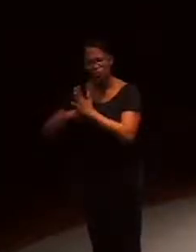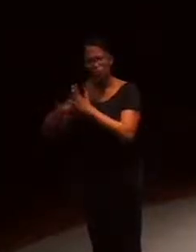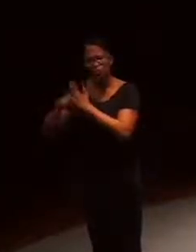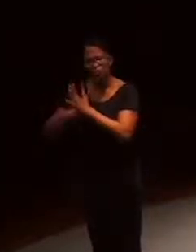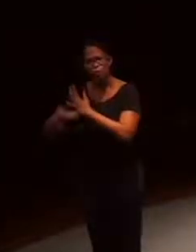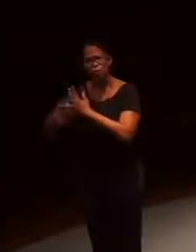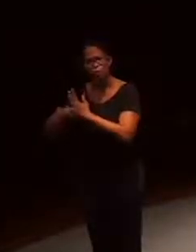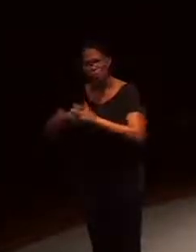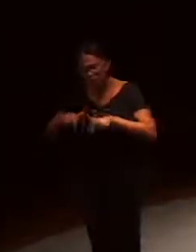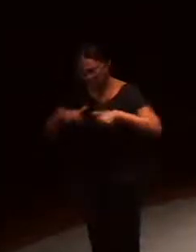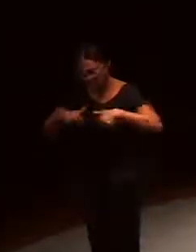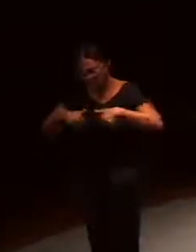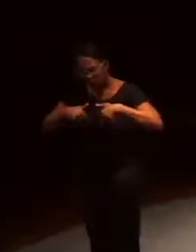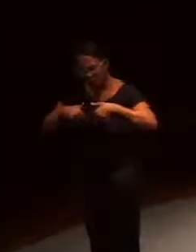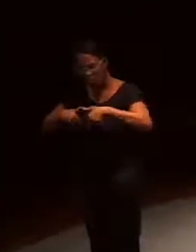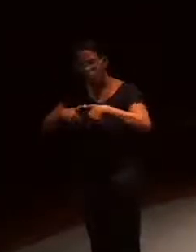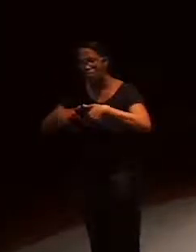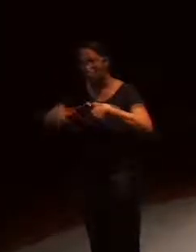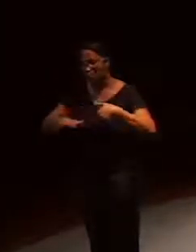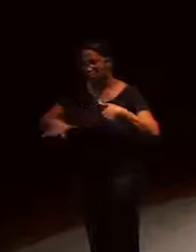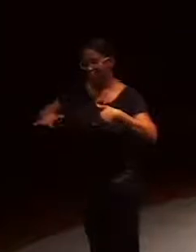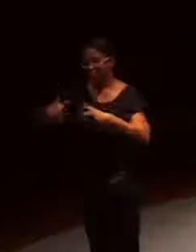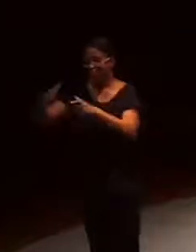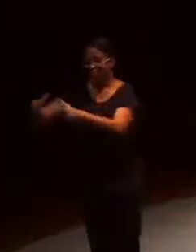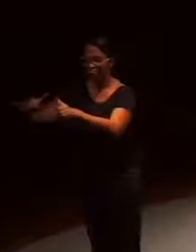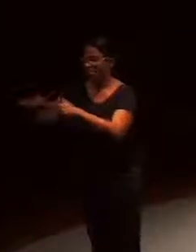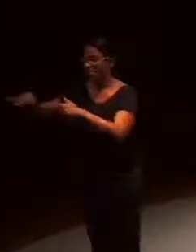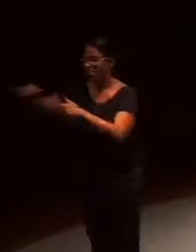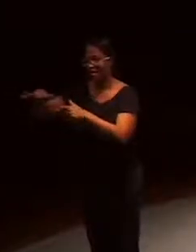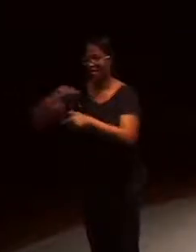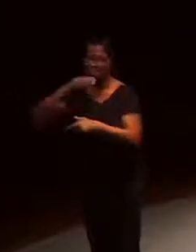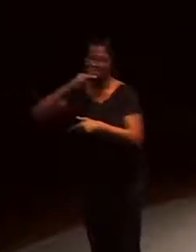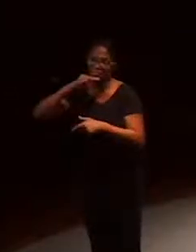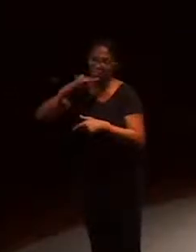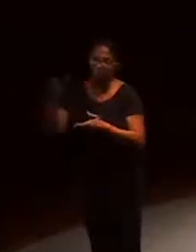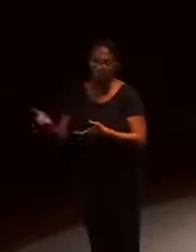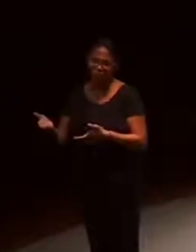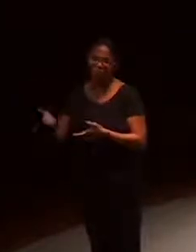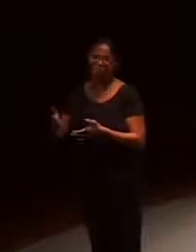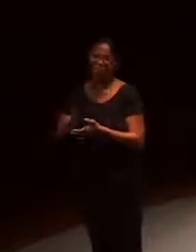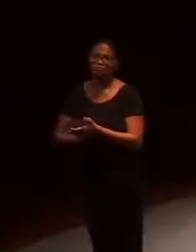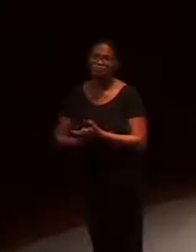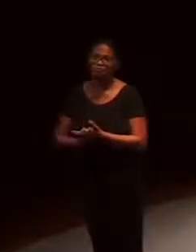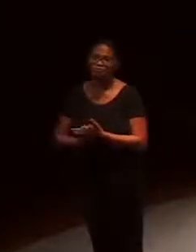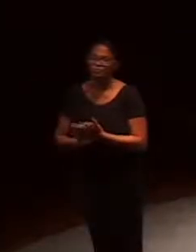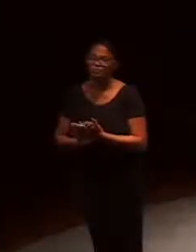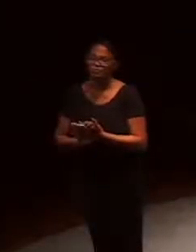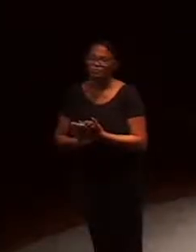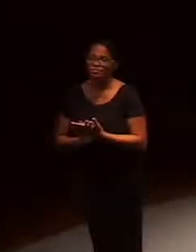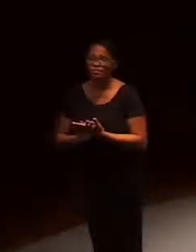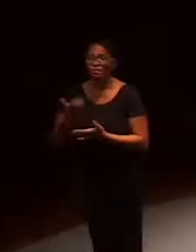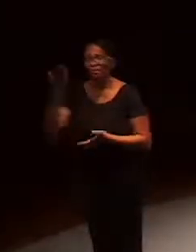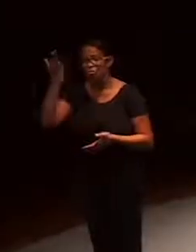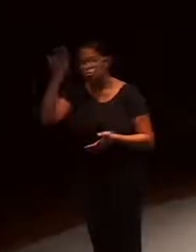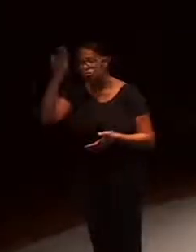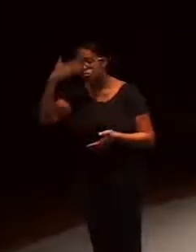empreendendo nesse nosso território aqui de Manguinhos, né? E que